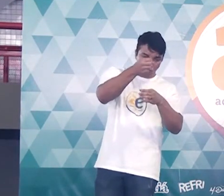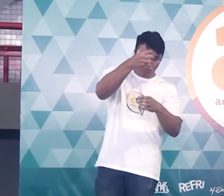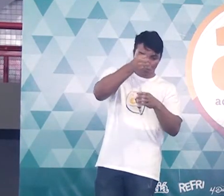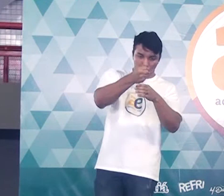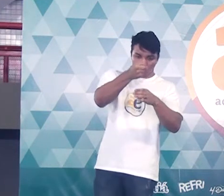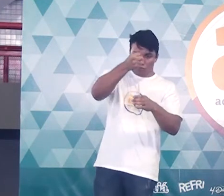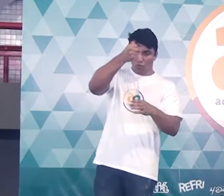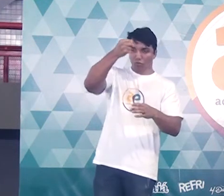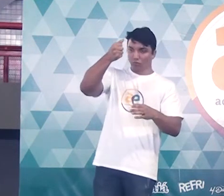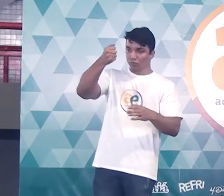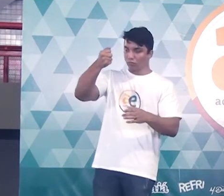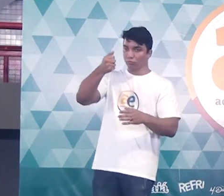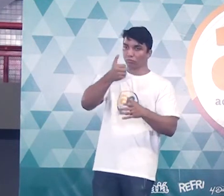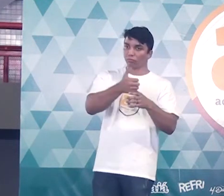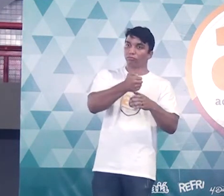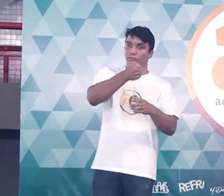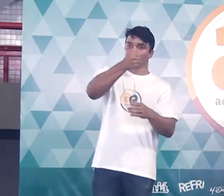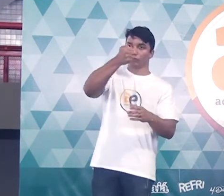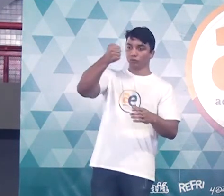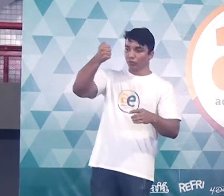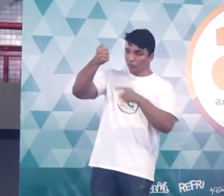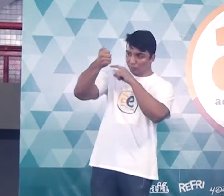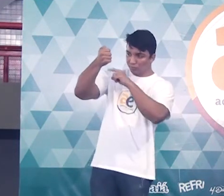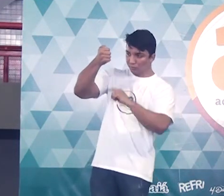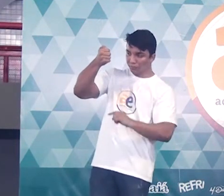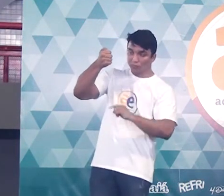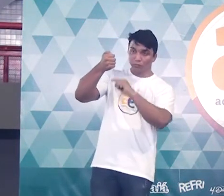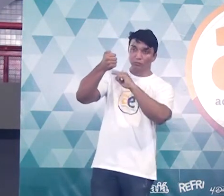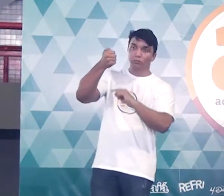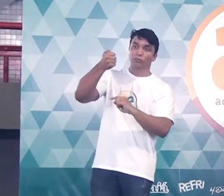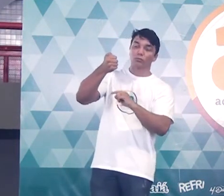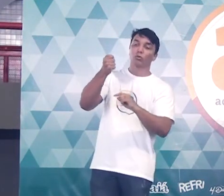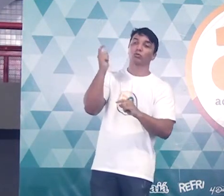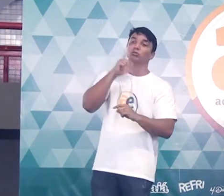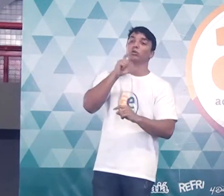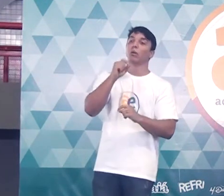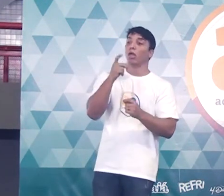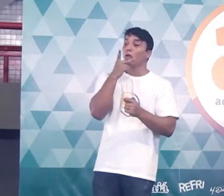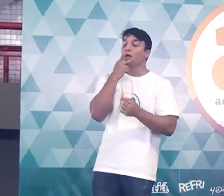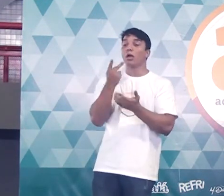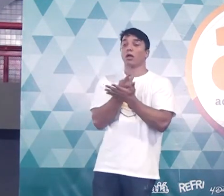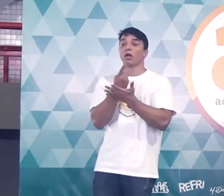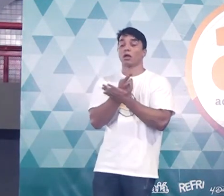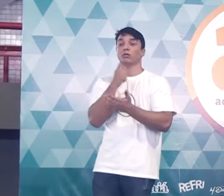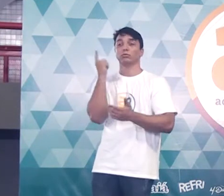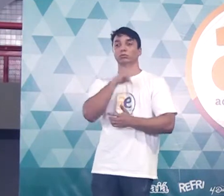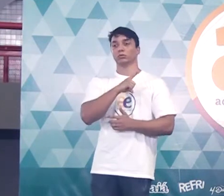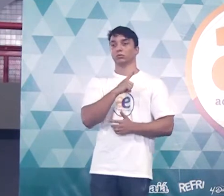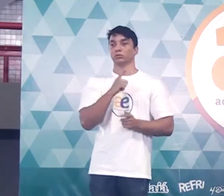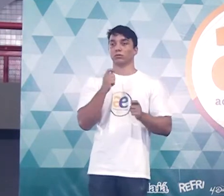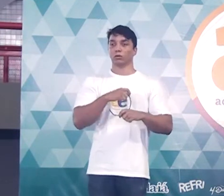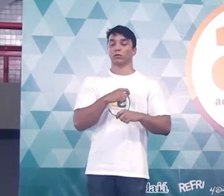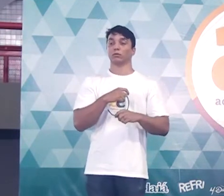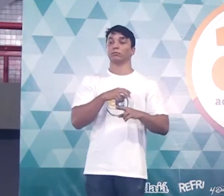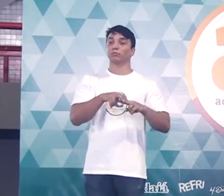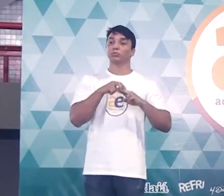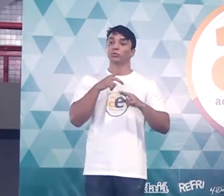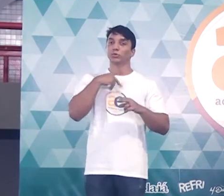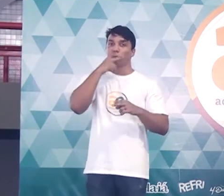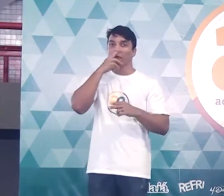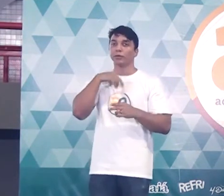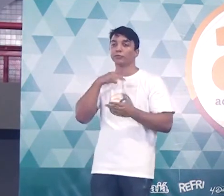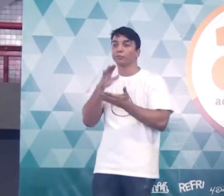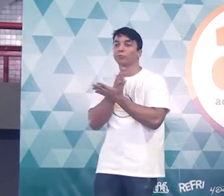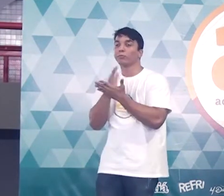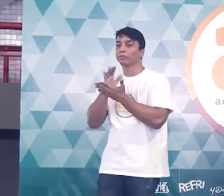laboratório. Quando você vai, aquilo ali é analógico. Você pode errar. Então, a leitura